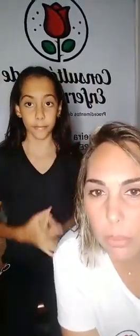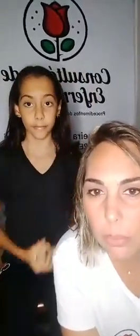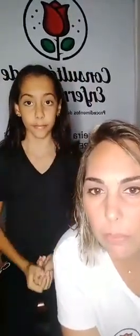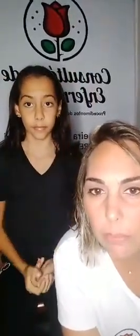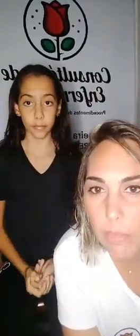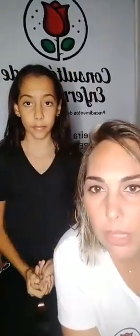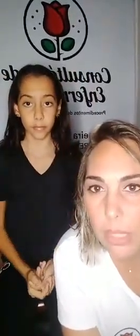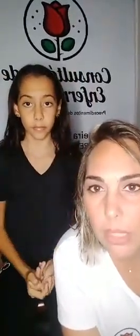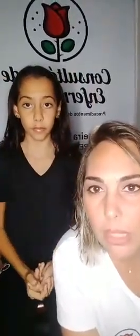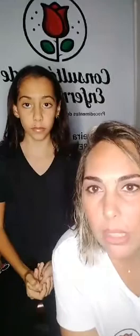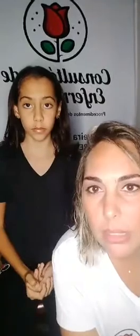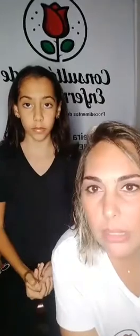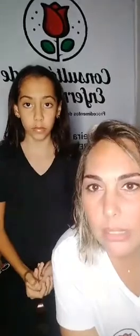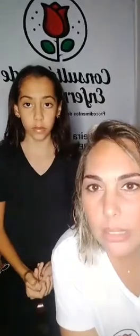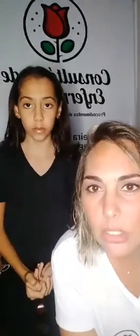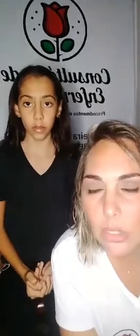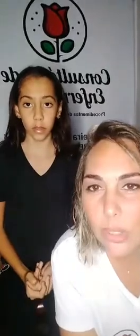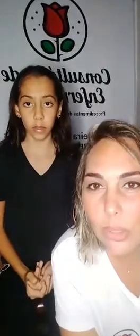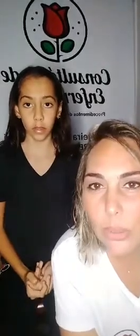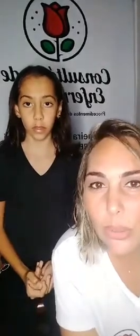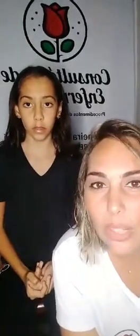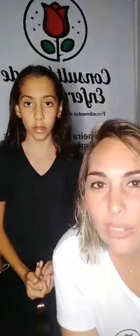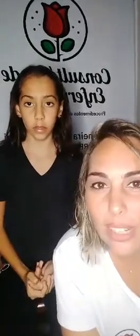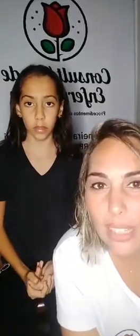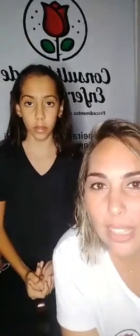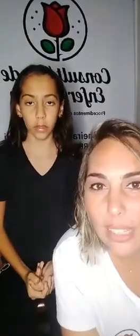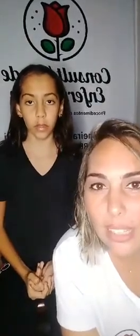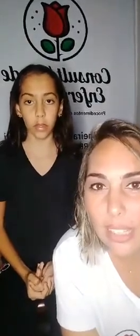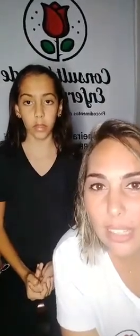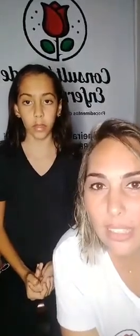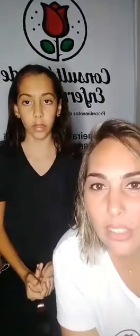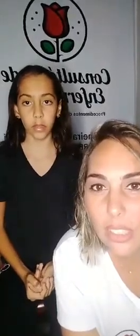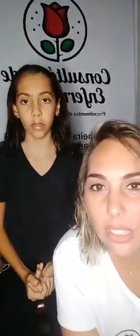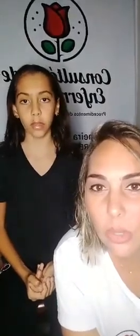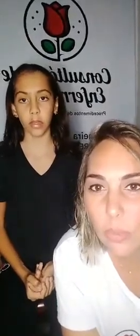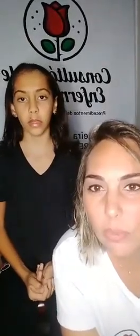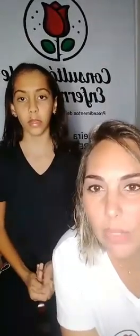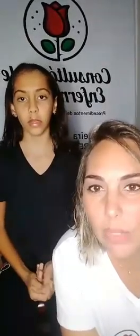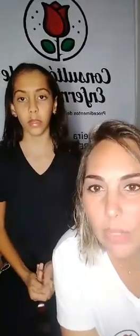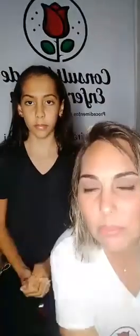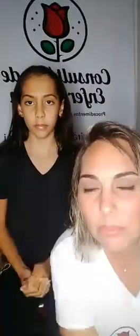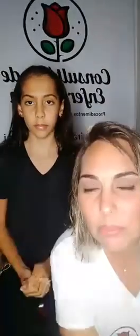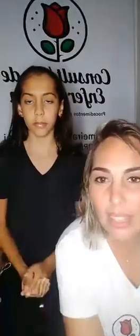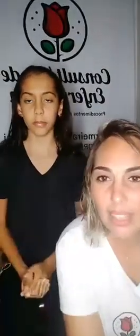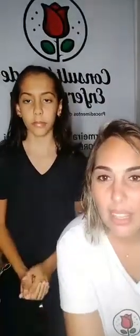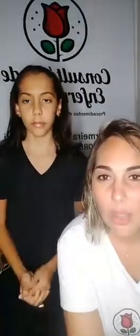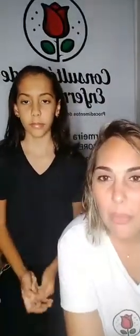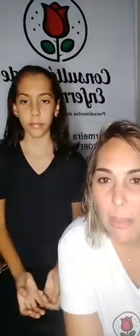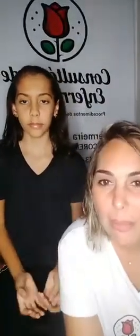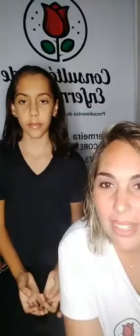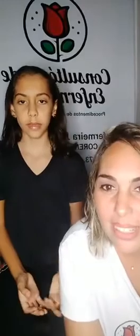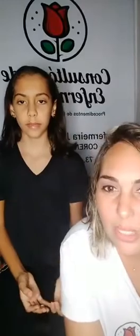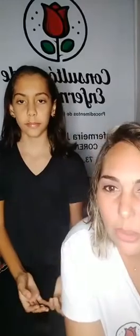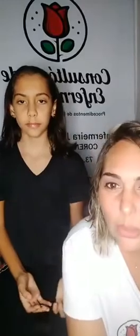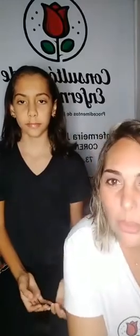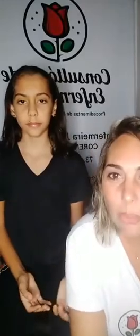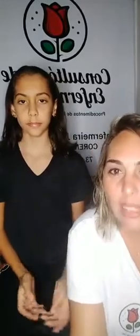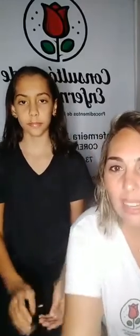município. Cíntia, doutora, ó, ela tá aqui, deixa eu... Minha mãe